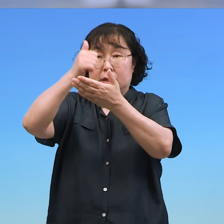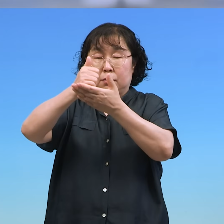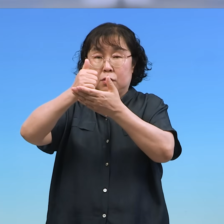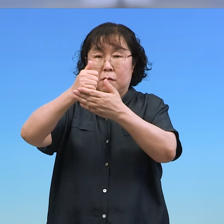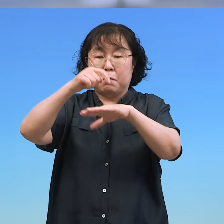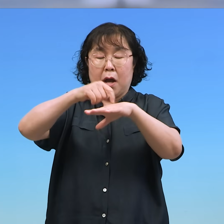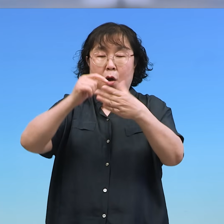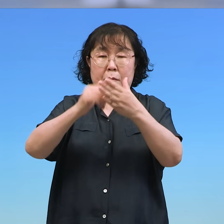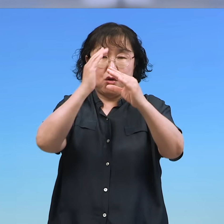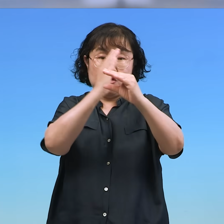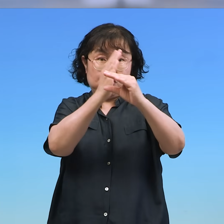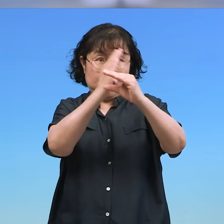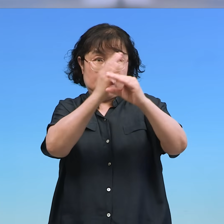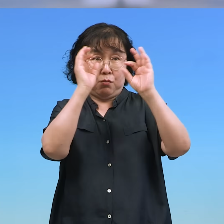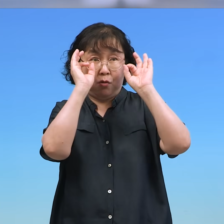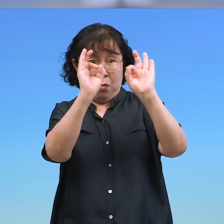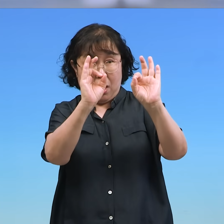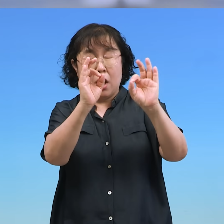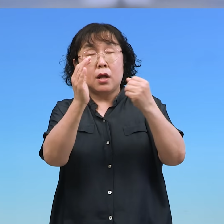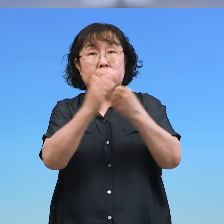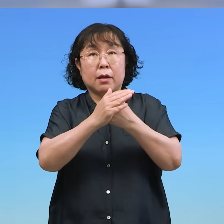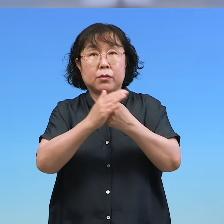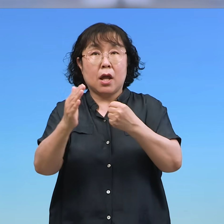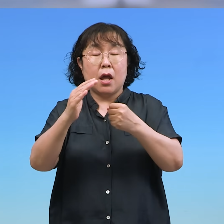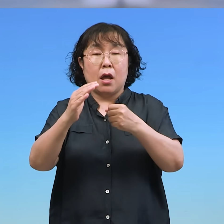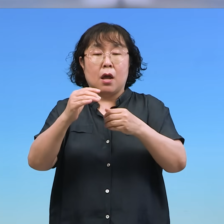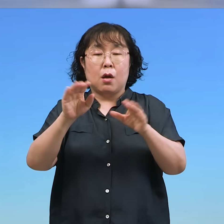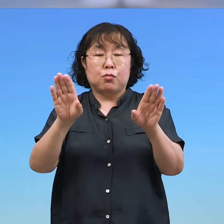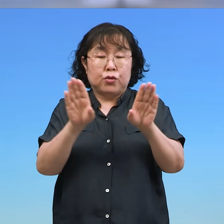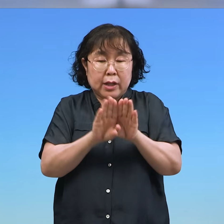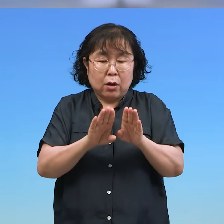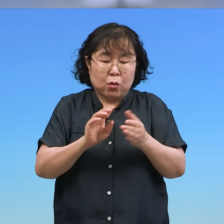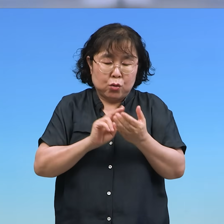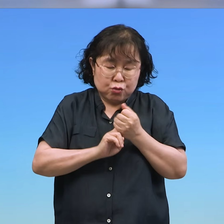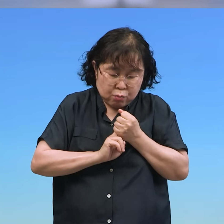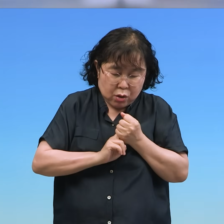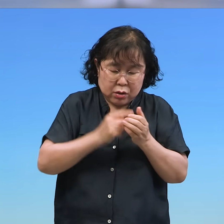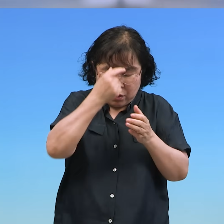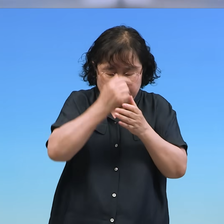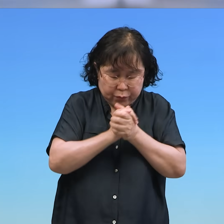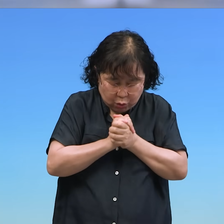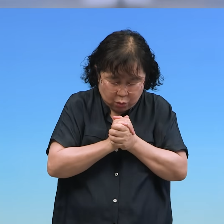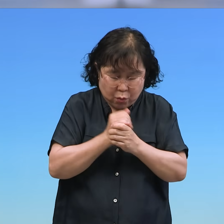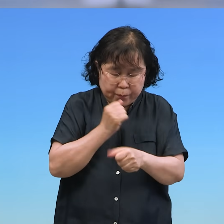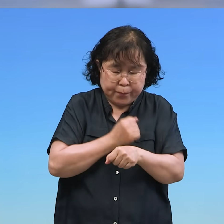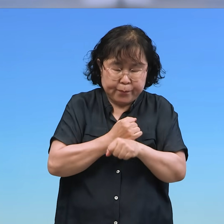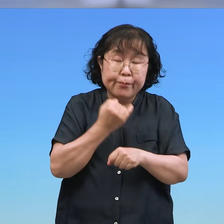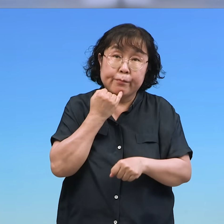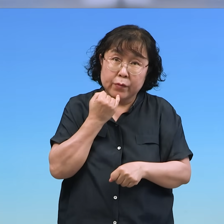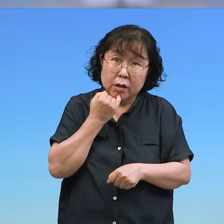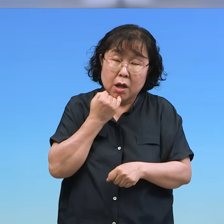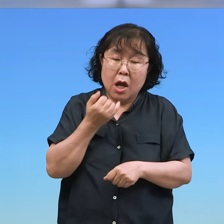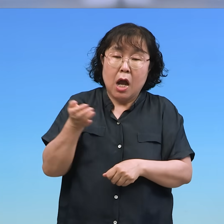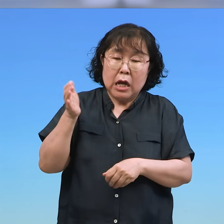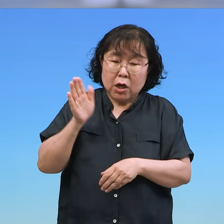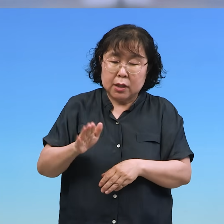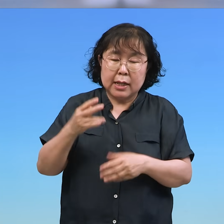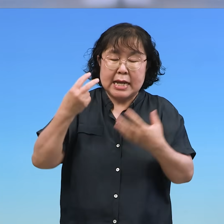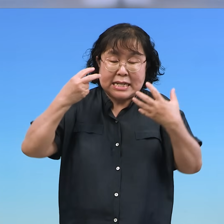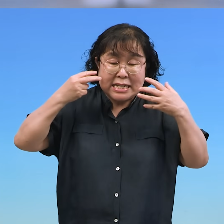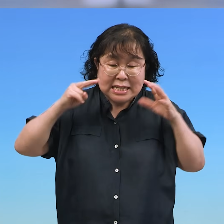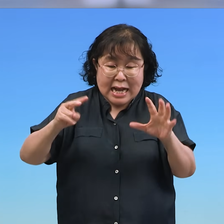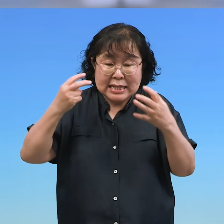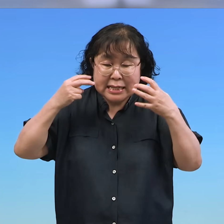문 닫아놓고 기도하면 되는 거 아닙니까? 왜 창문을 열고 기도합니까? 이게 무슨 배짱입니까? 이 다니엘의 배짱을